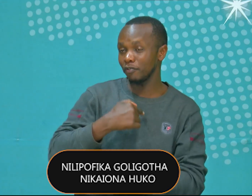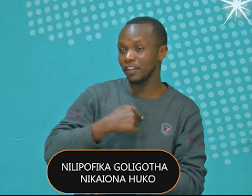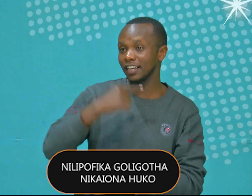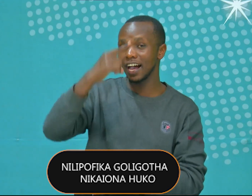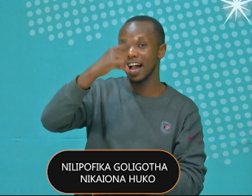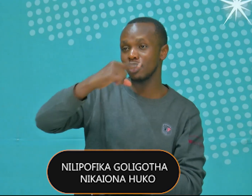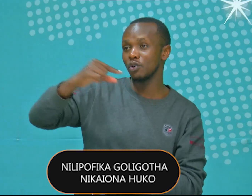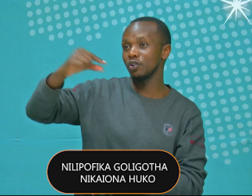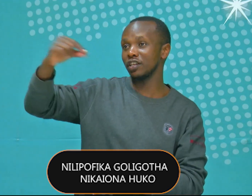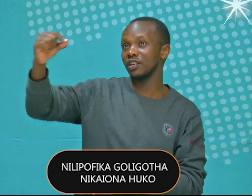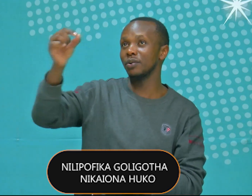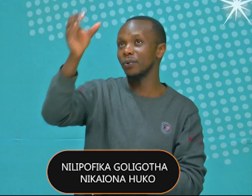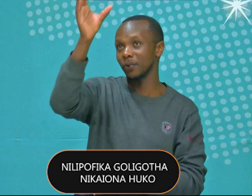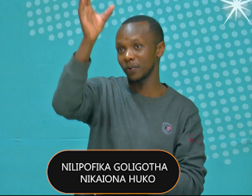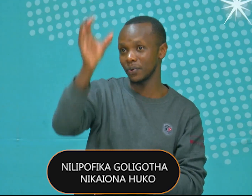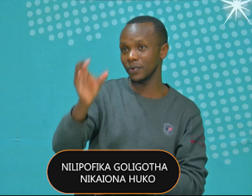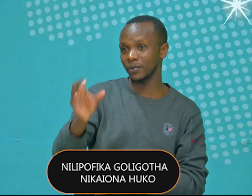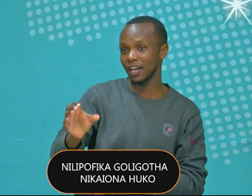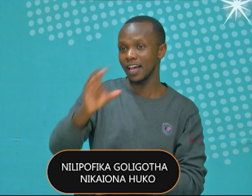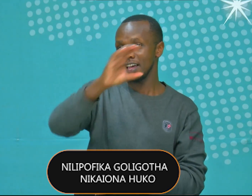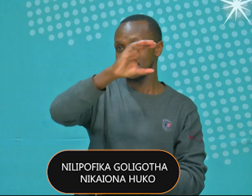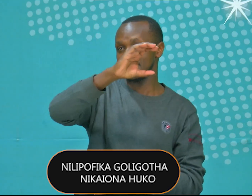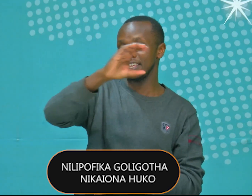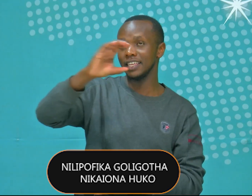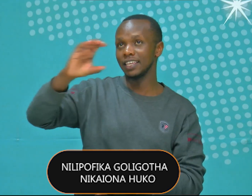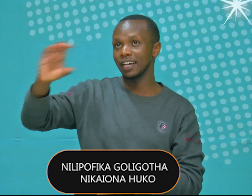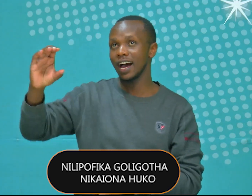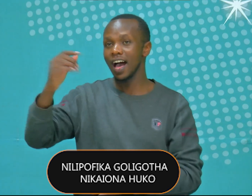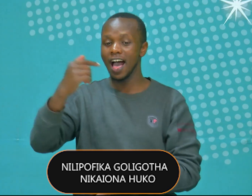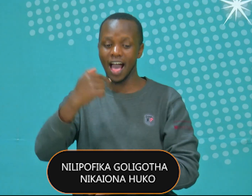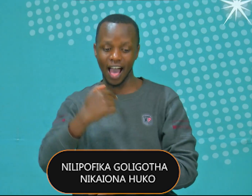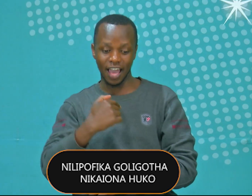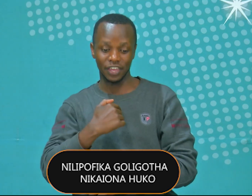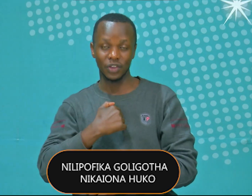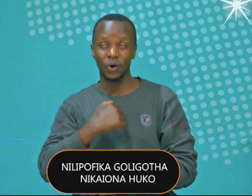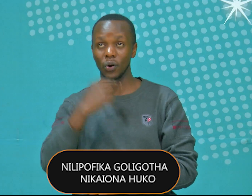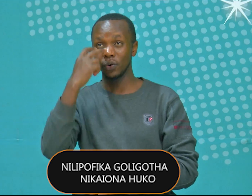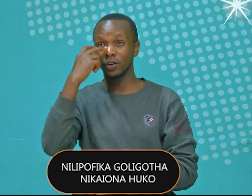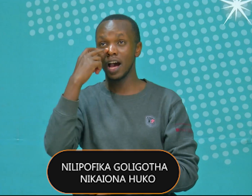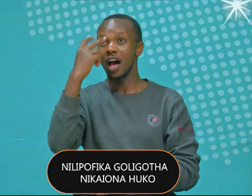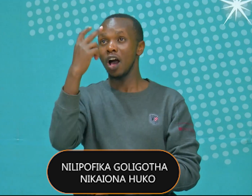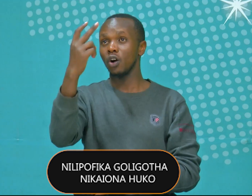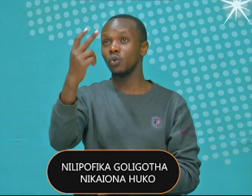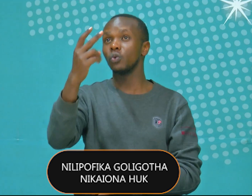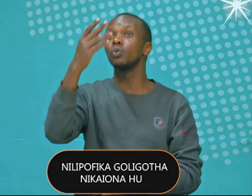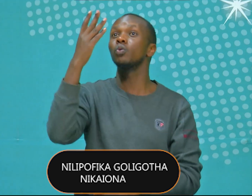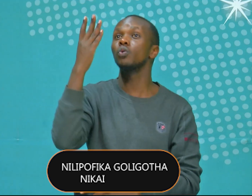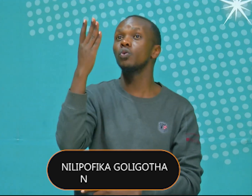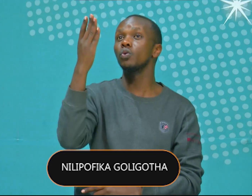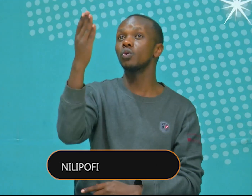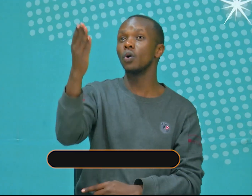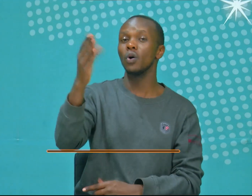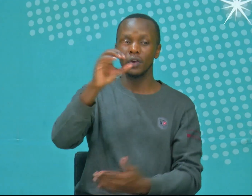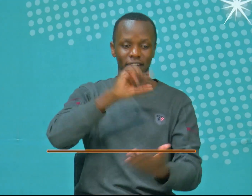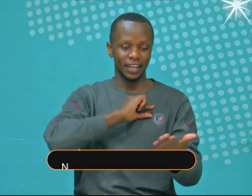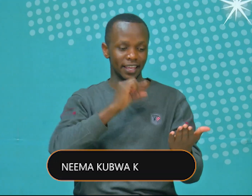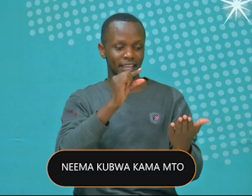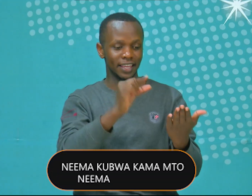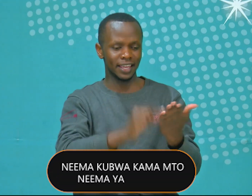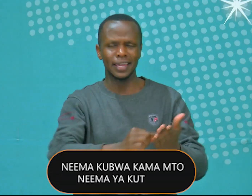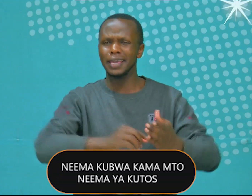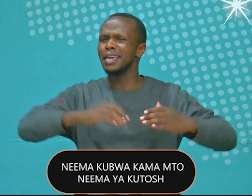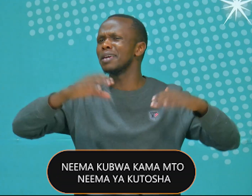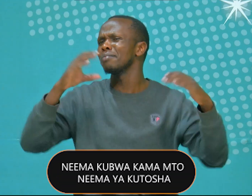Ilipofika goligota nikaiona huko